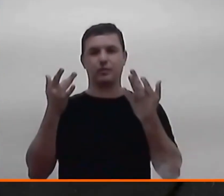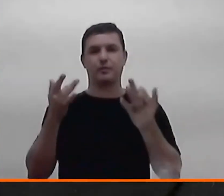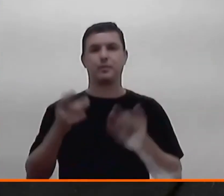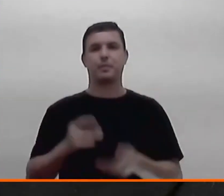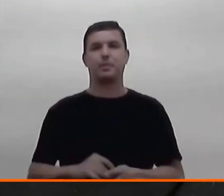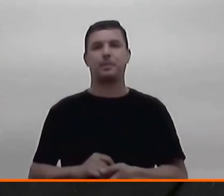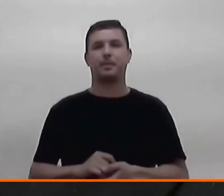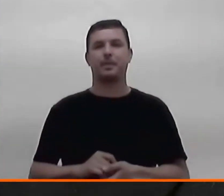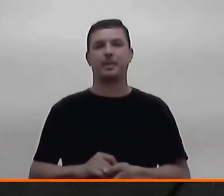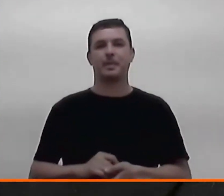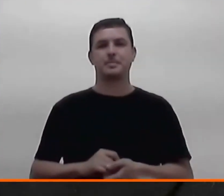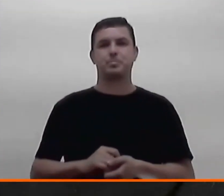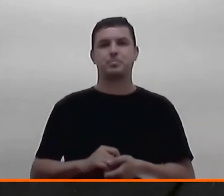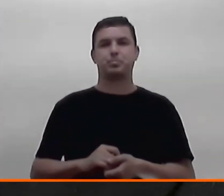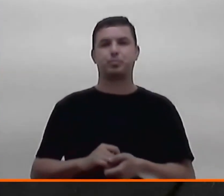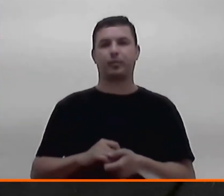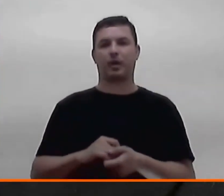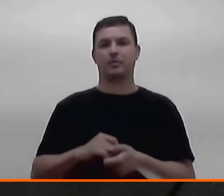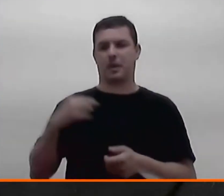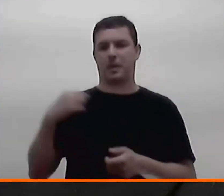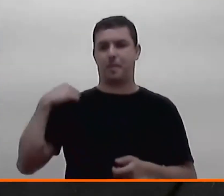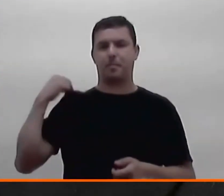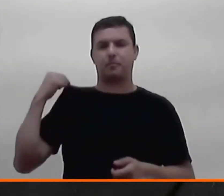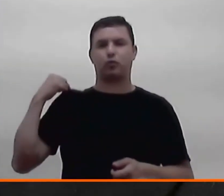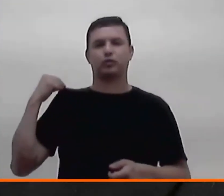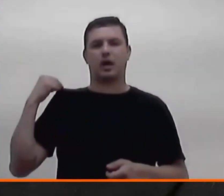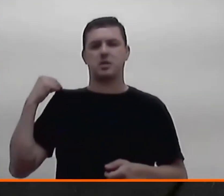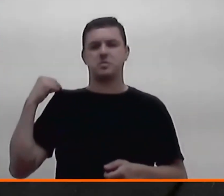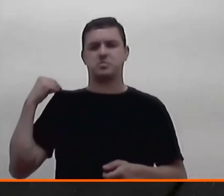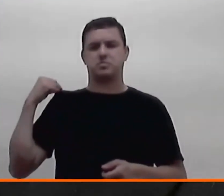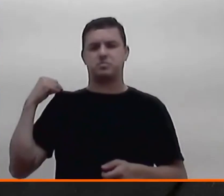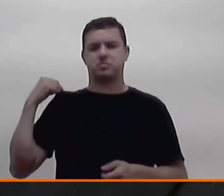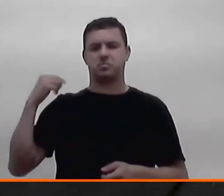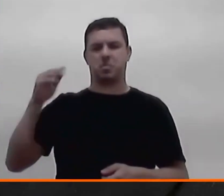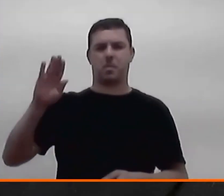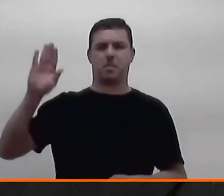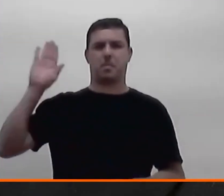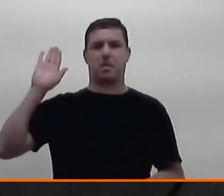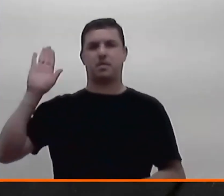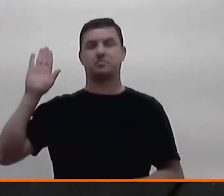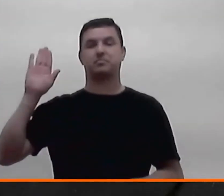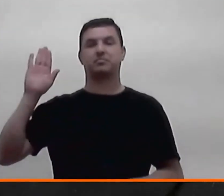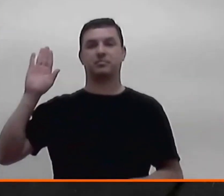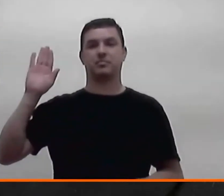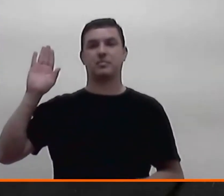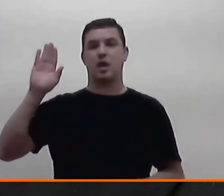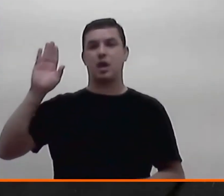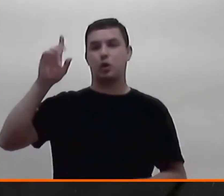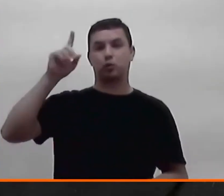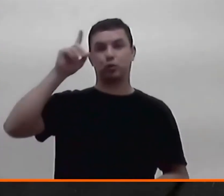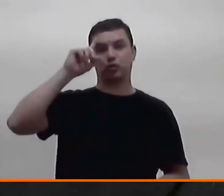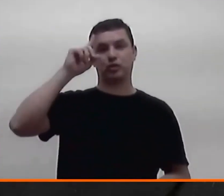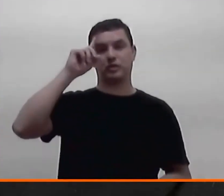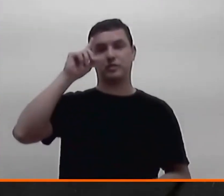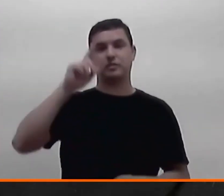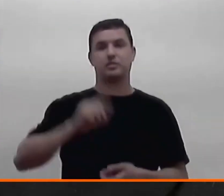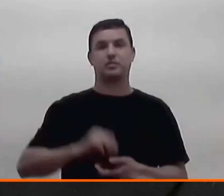se apresentará generoso no dia da